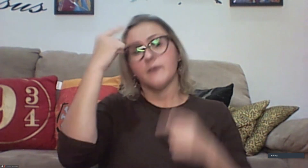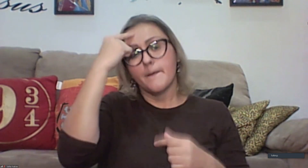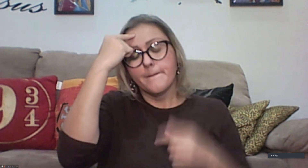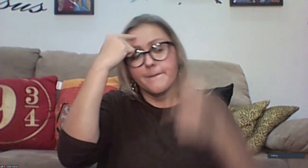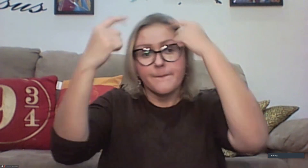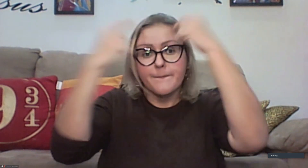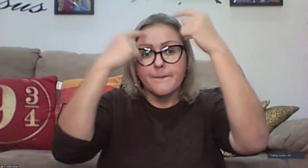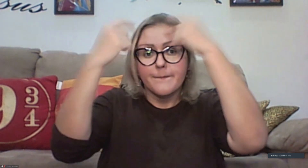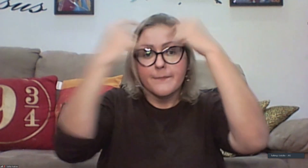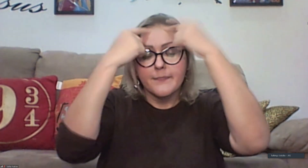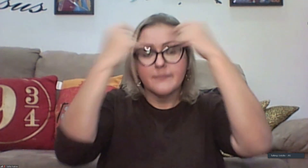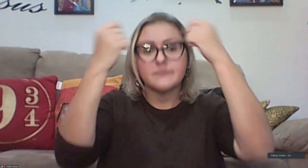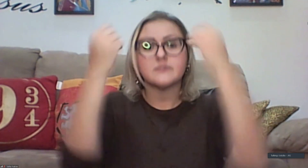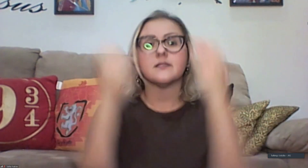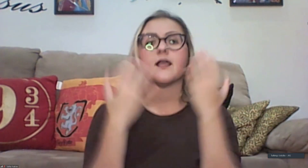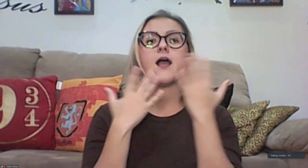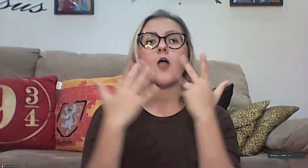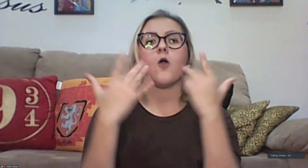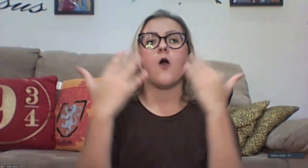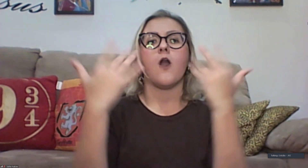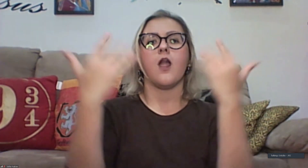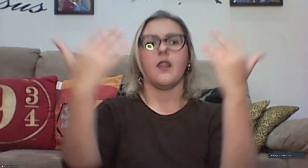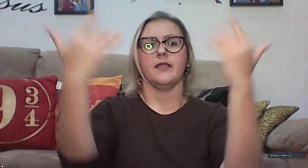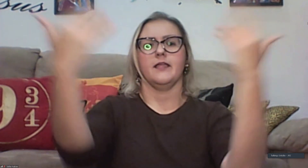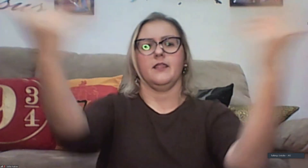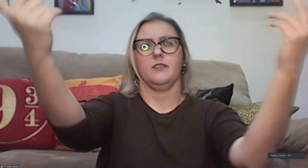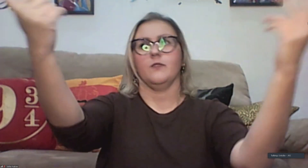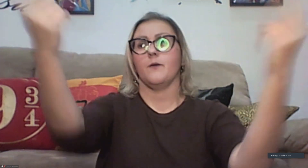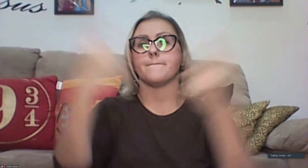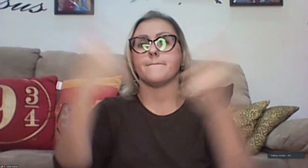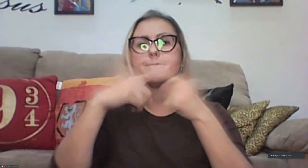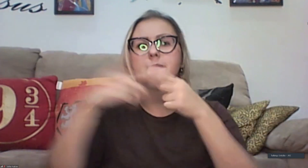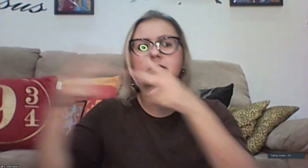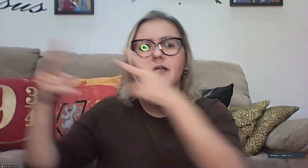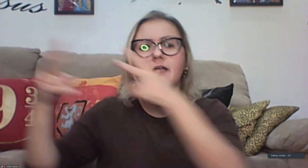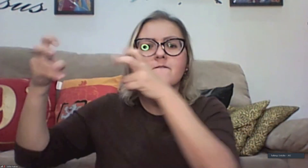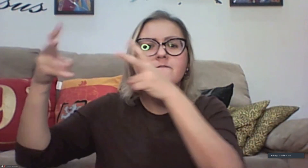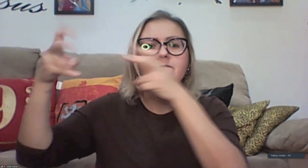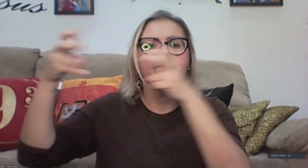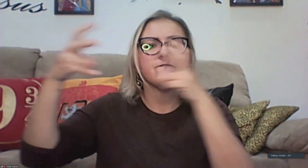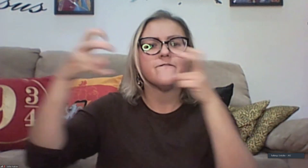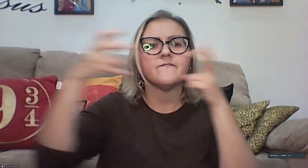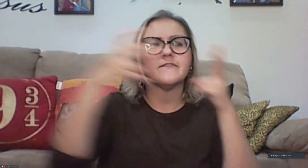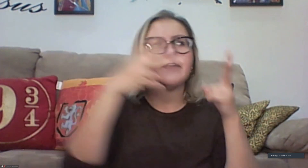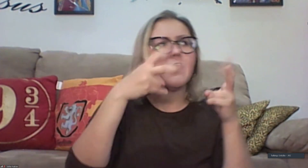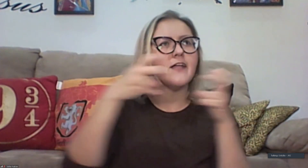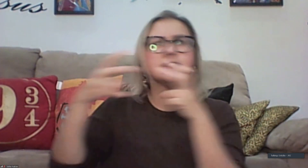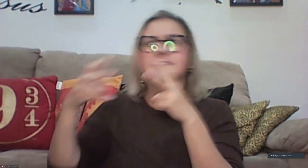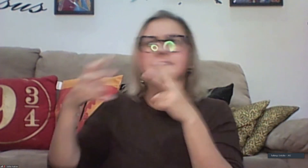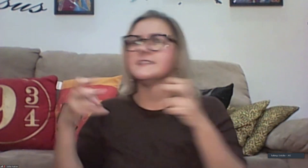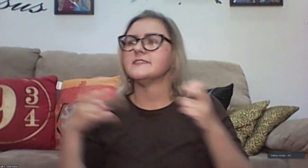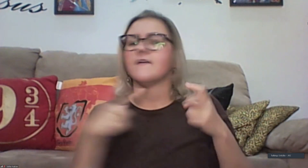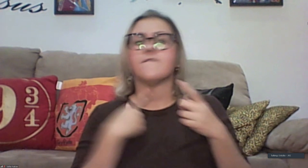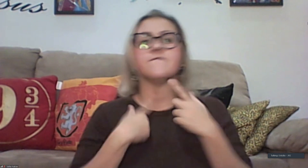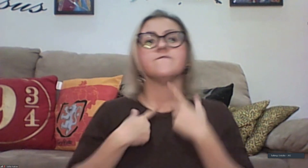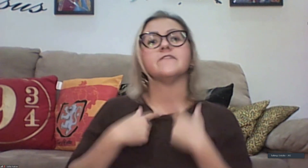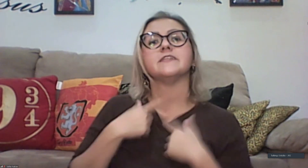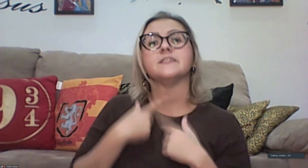fosse um preto e branco, cinza na cabeça dele? Não, é um pensamento colorido, é um pensamento